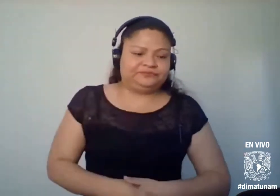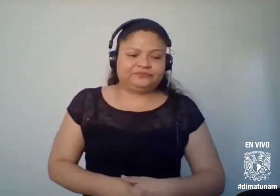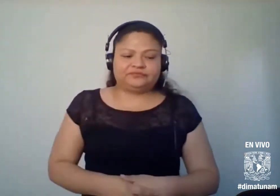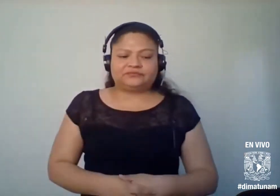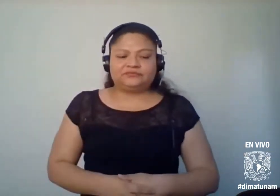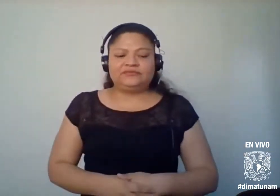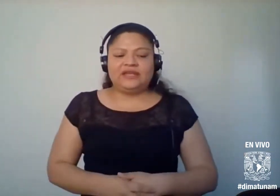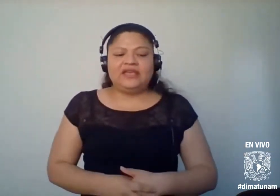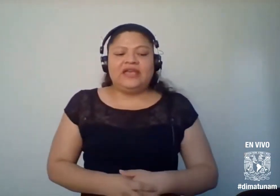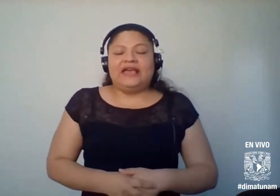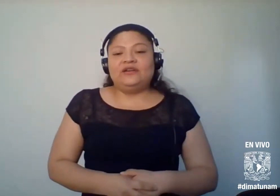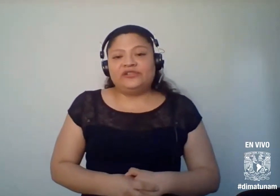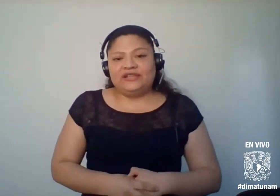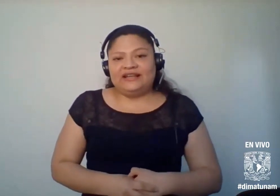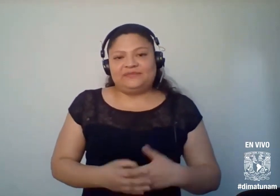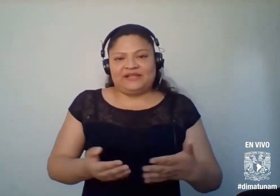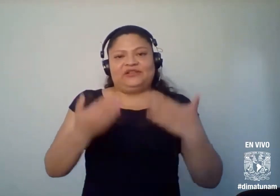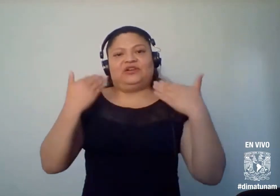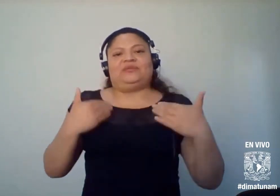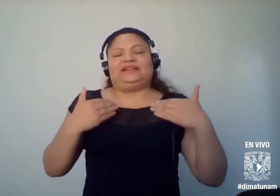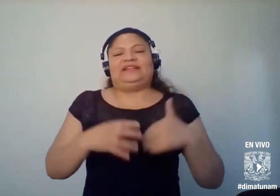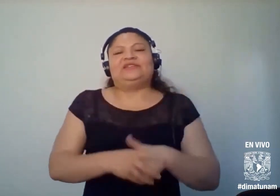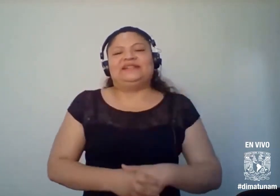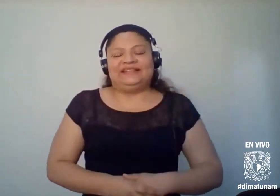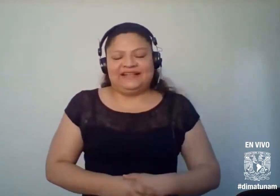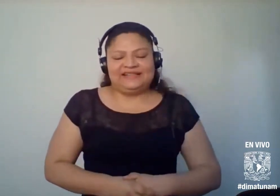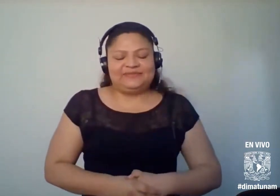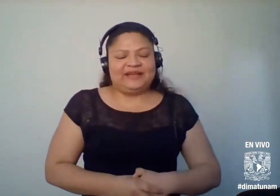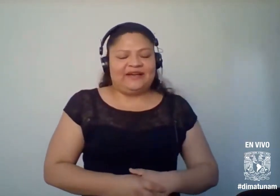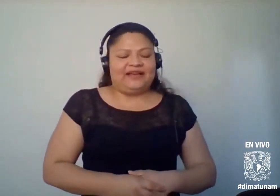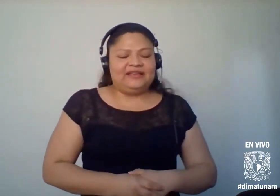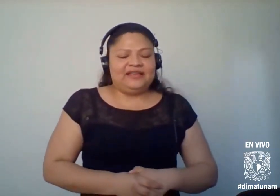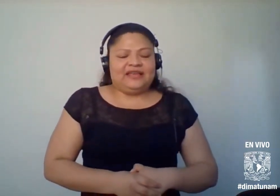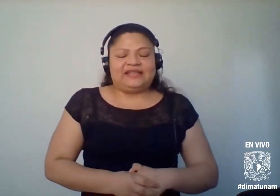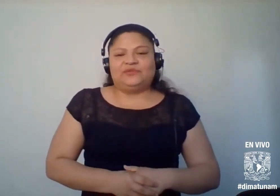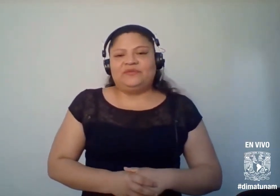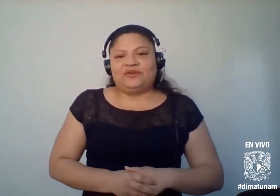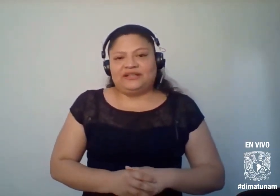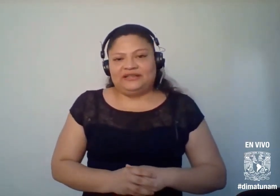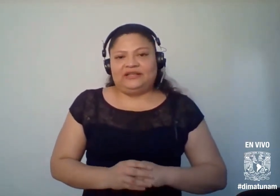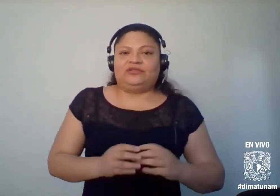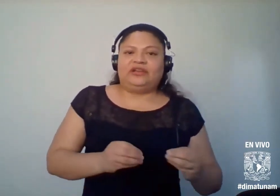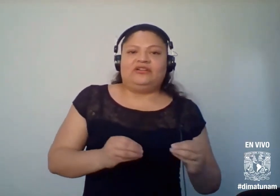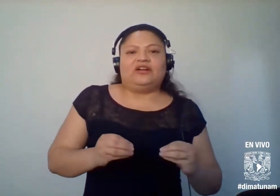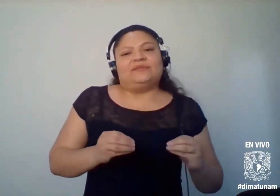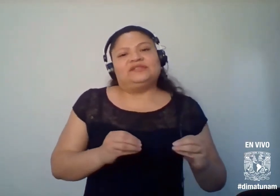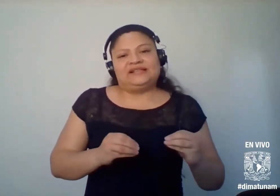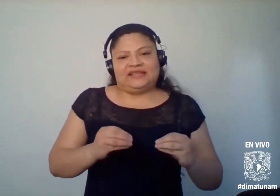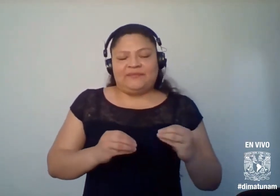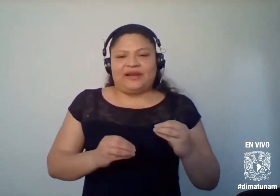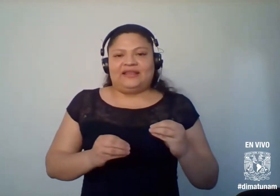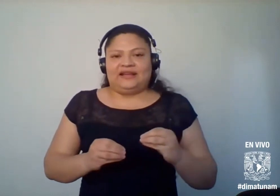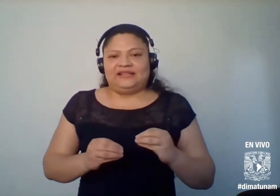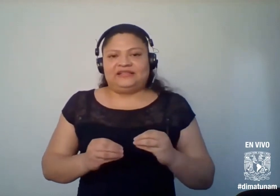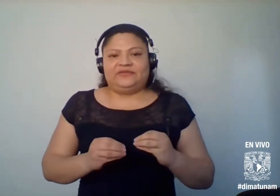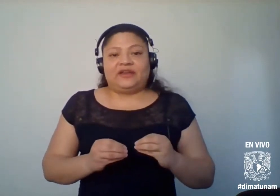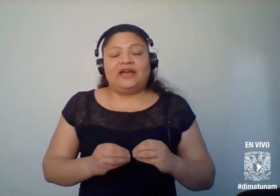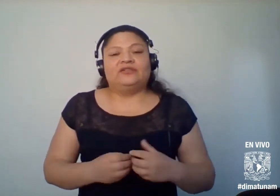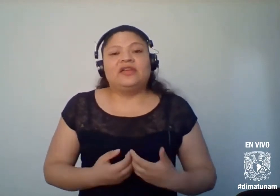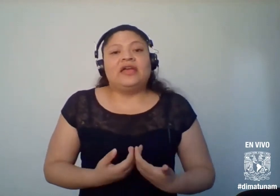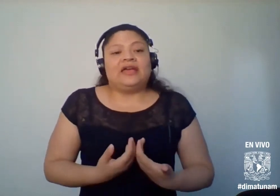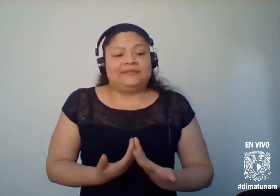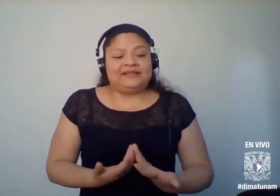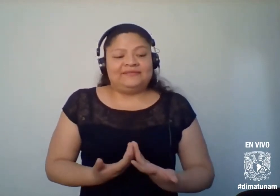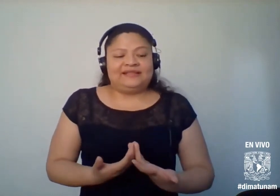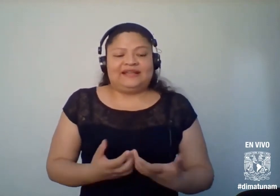futuro. El uso del espacio, como anteriormente les explicaba, es muy importante donde colocamos la seña para darle